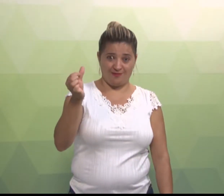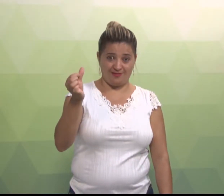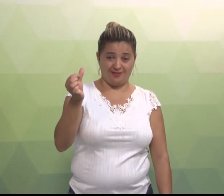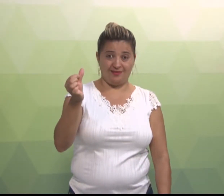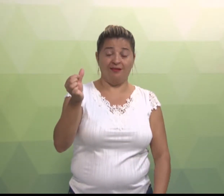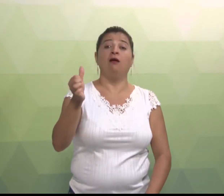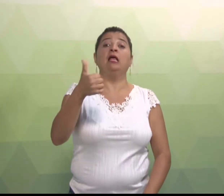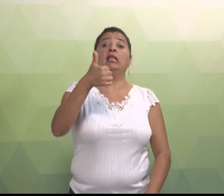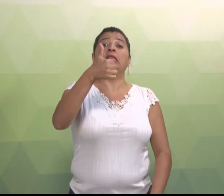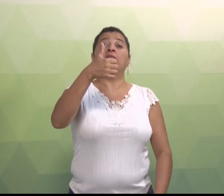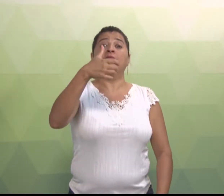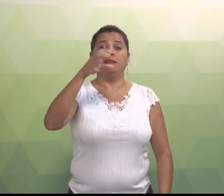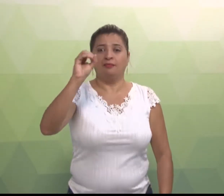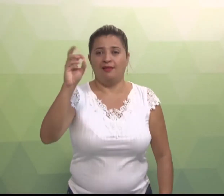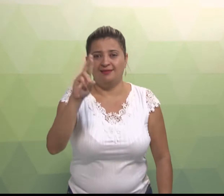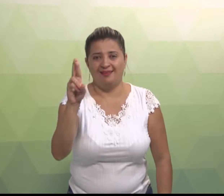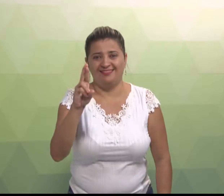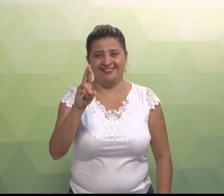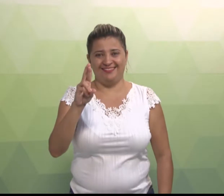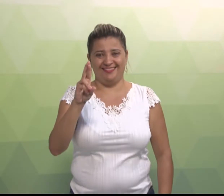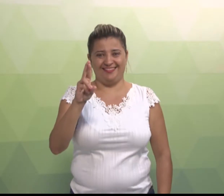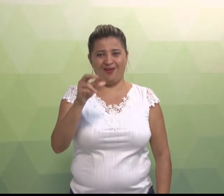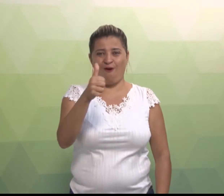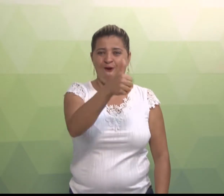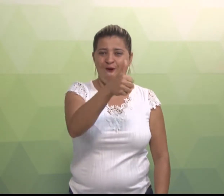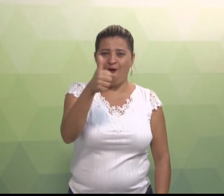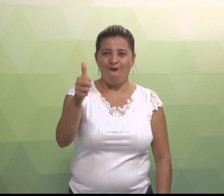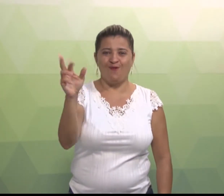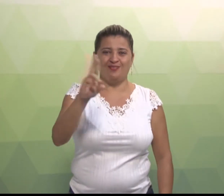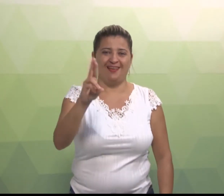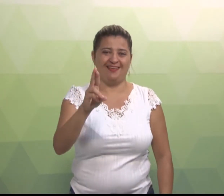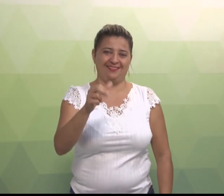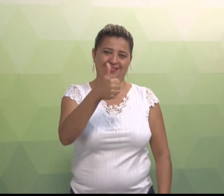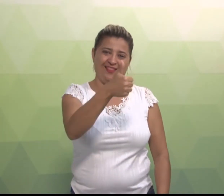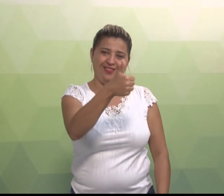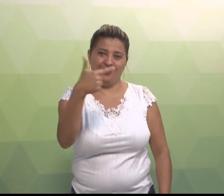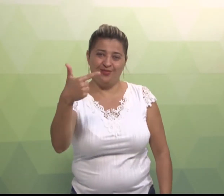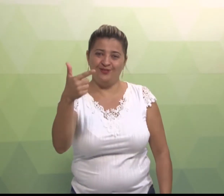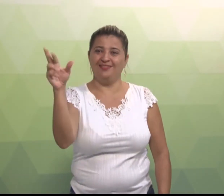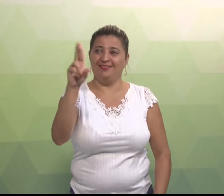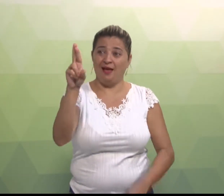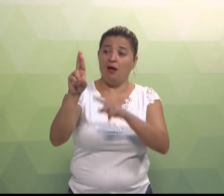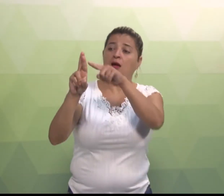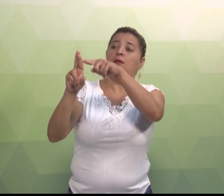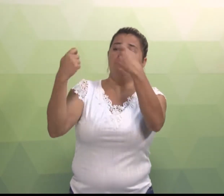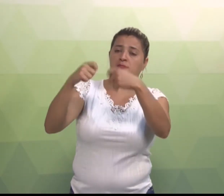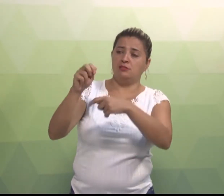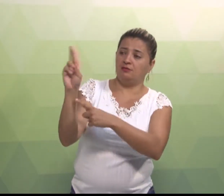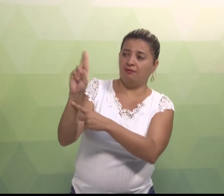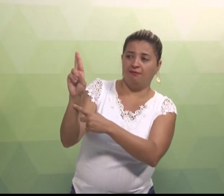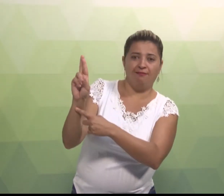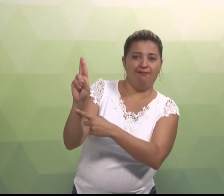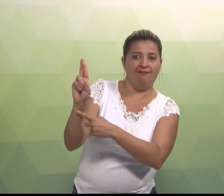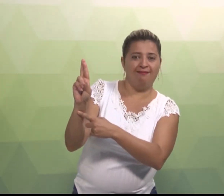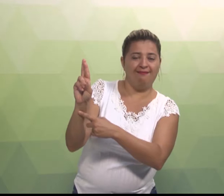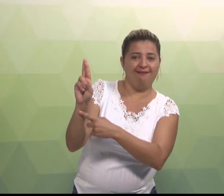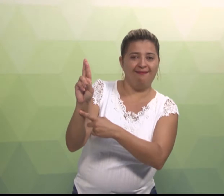R$9, R$10, R$11, R$12. Viram que é necessário acrescentar esse sinal